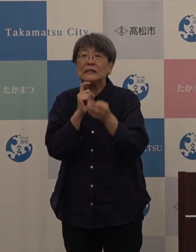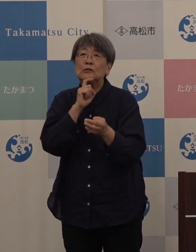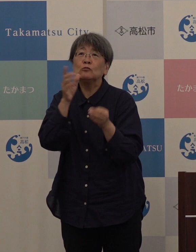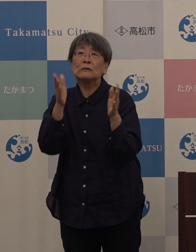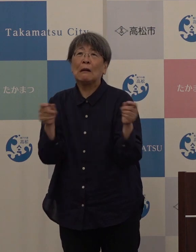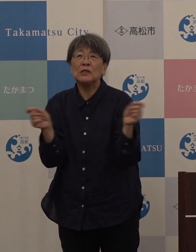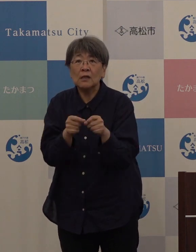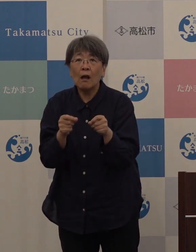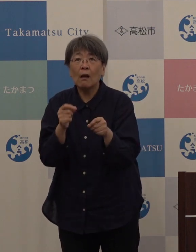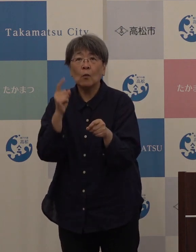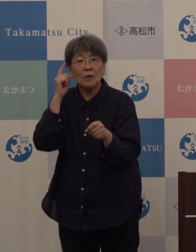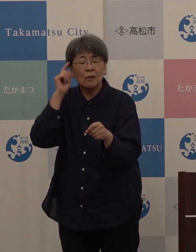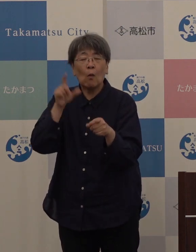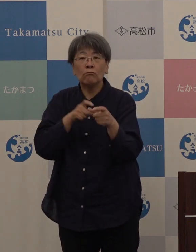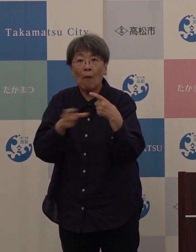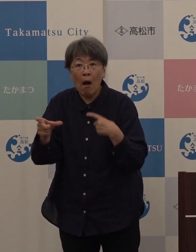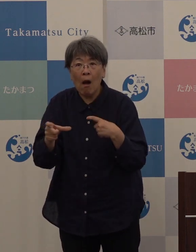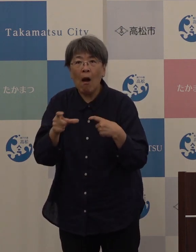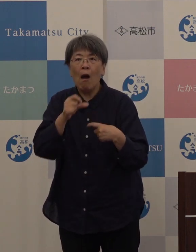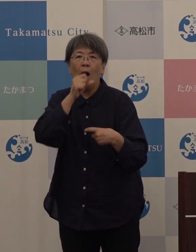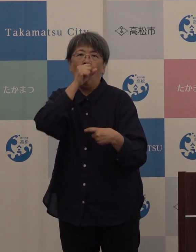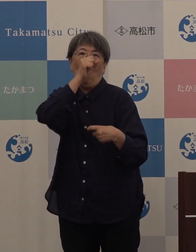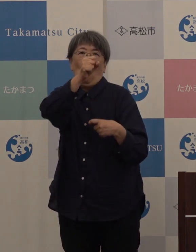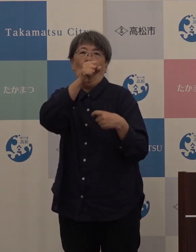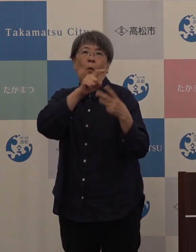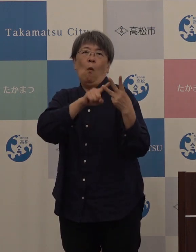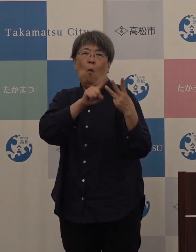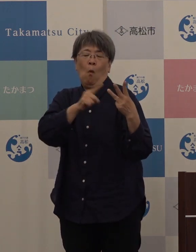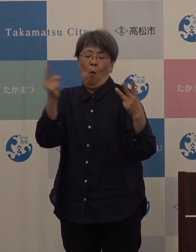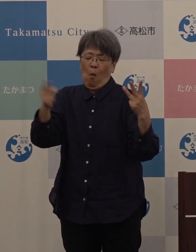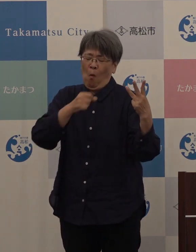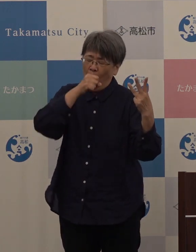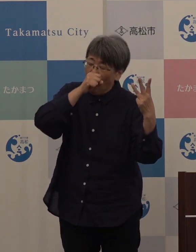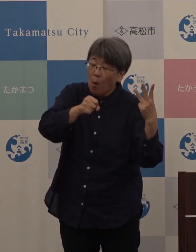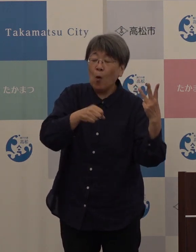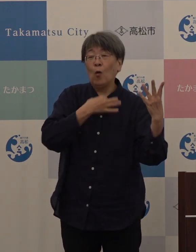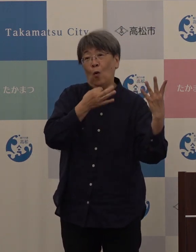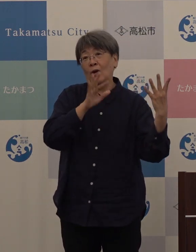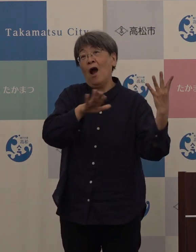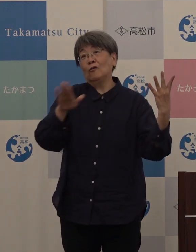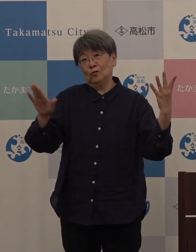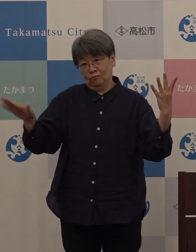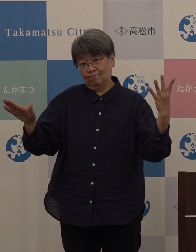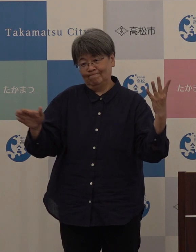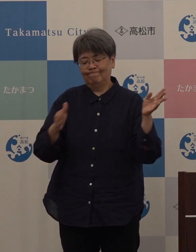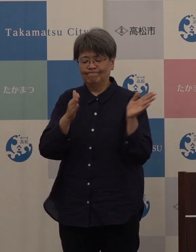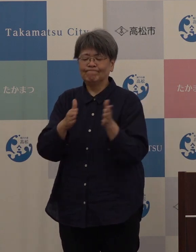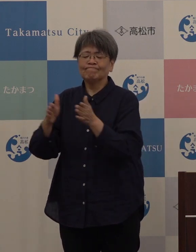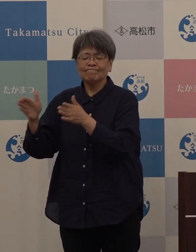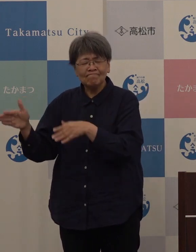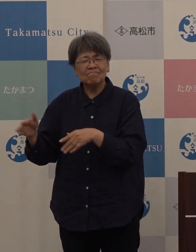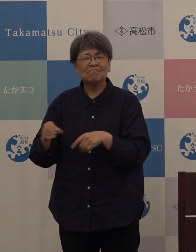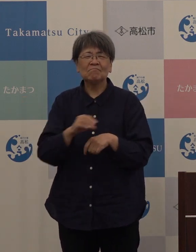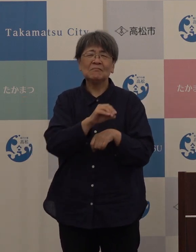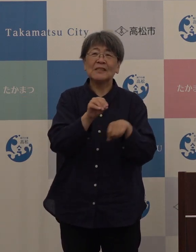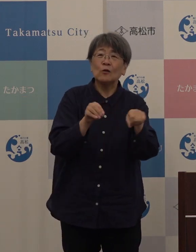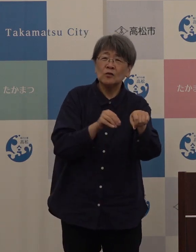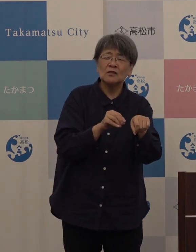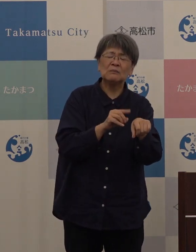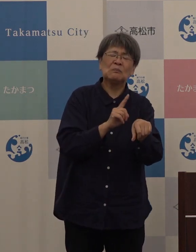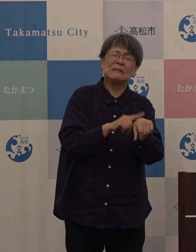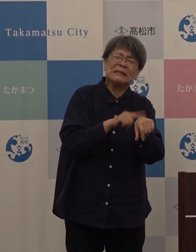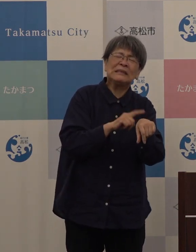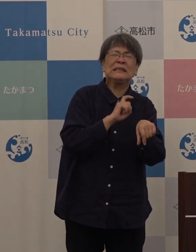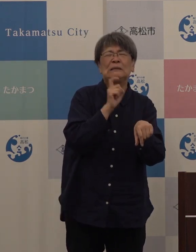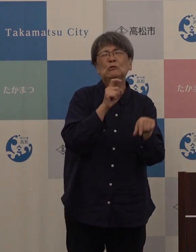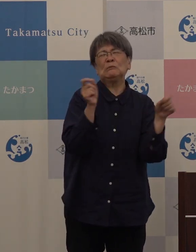ても良かった、本当に来た甲斐があったといった声があったということでございます。また一方でもう少し見たかったとか、10分